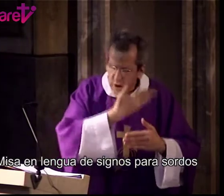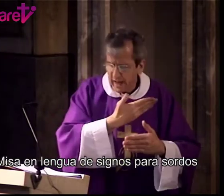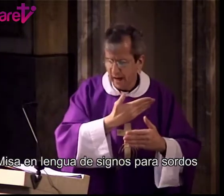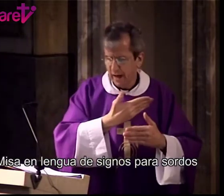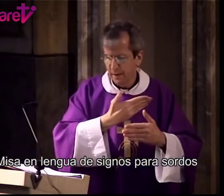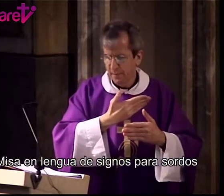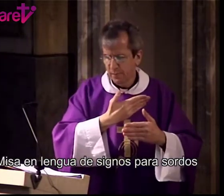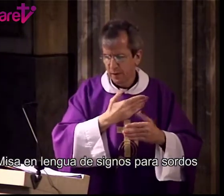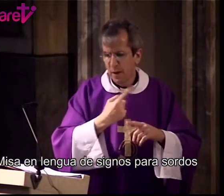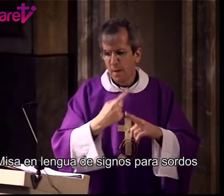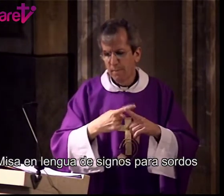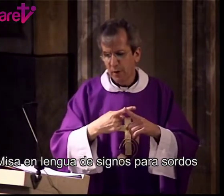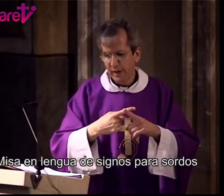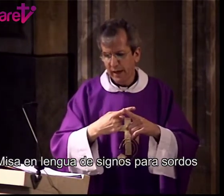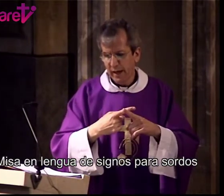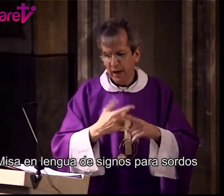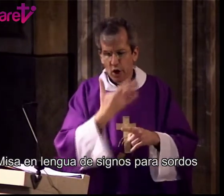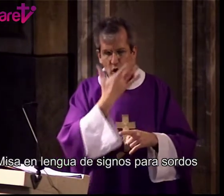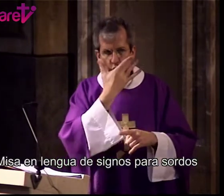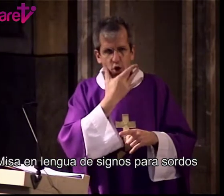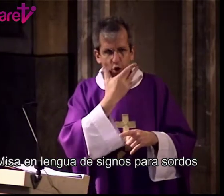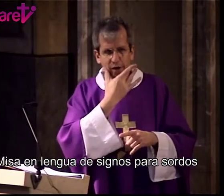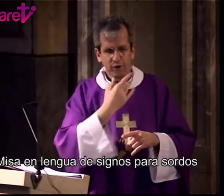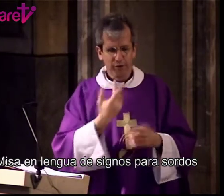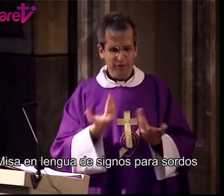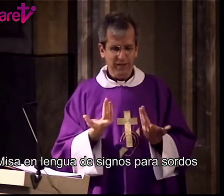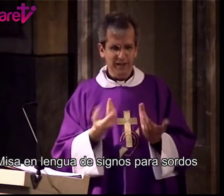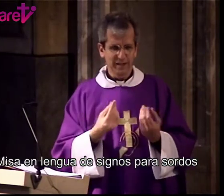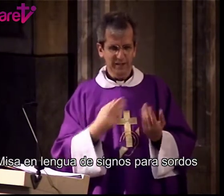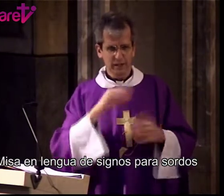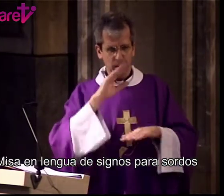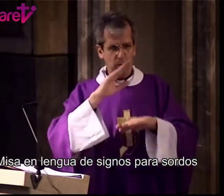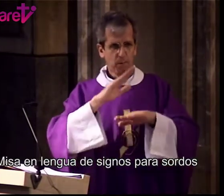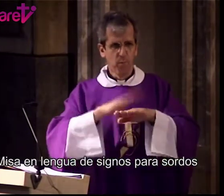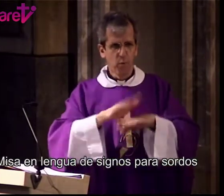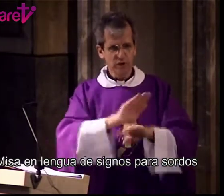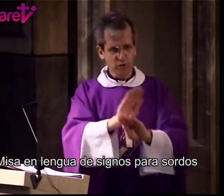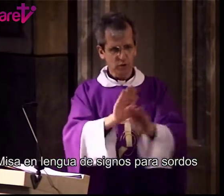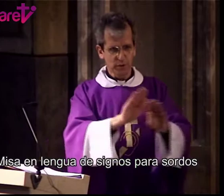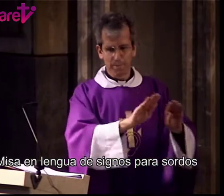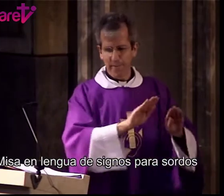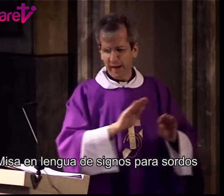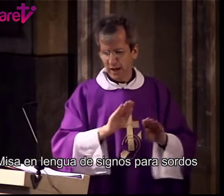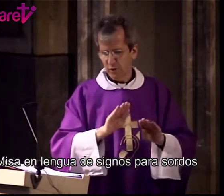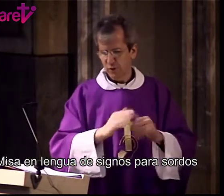ciega, porque no reconocéis vuestros pecados.